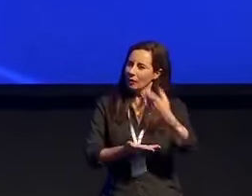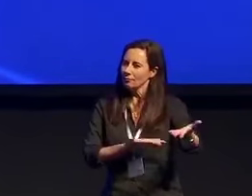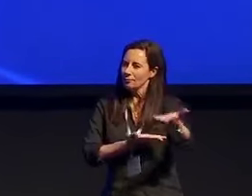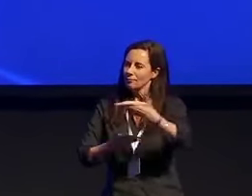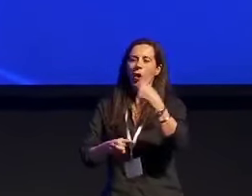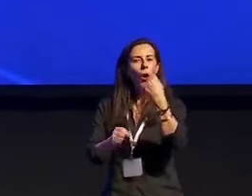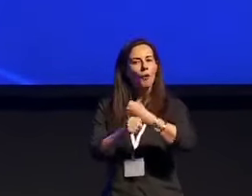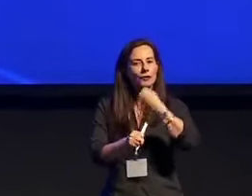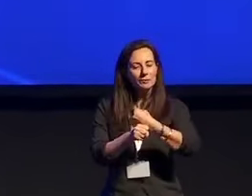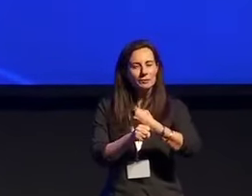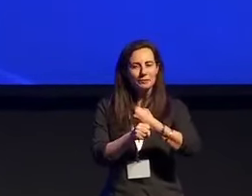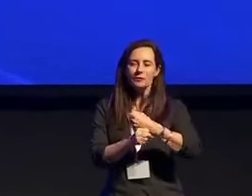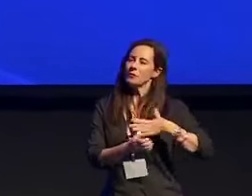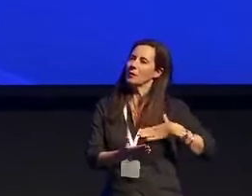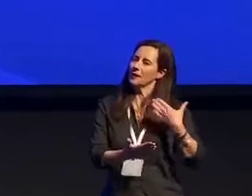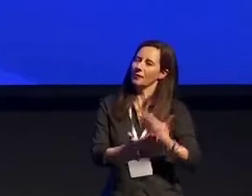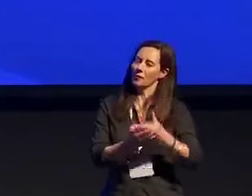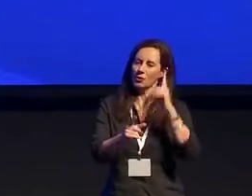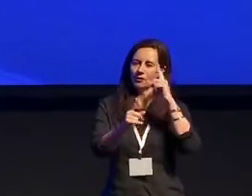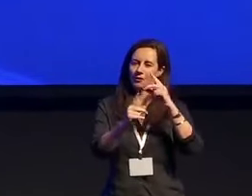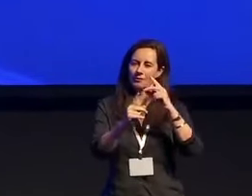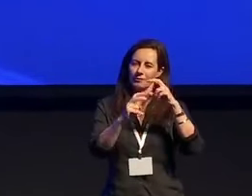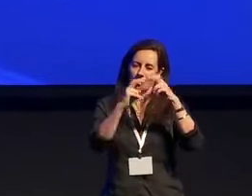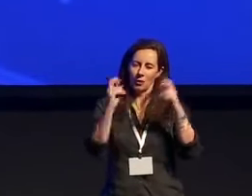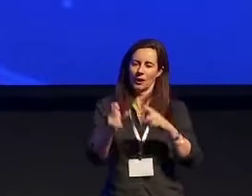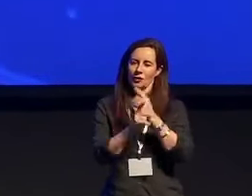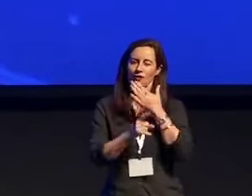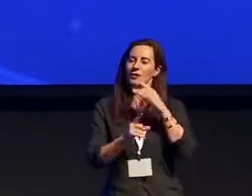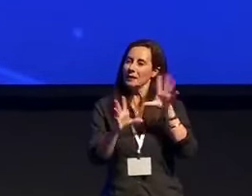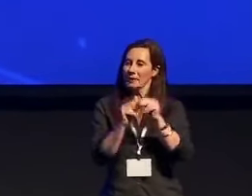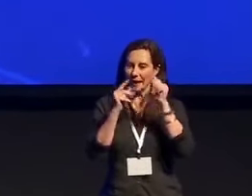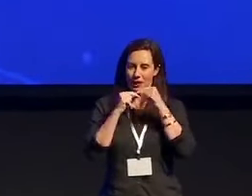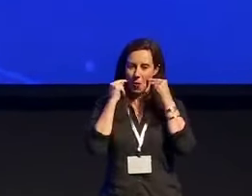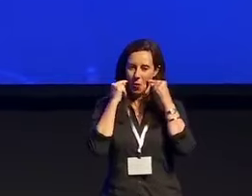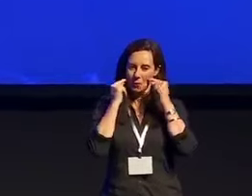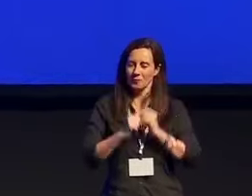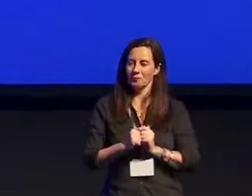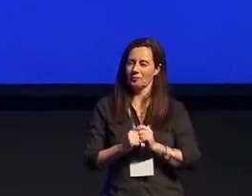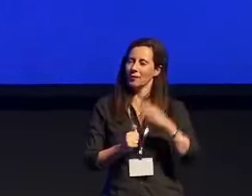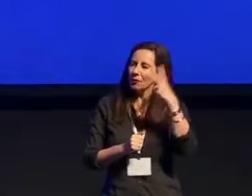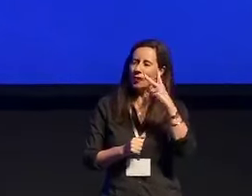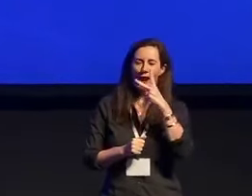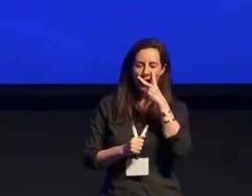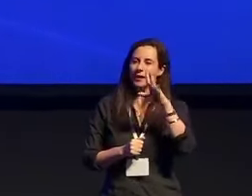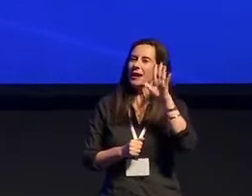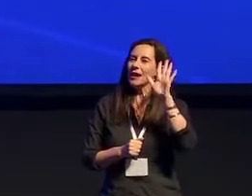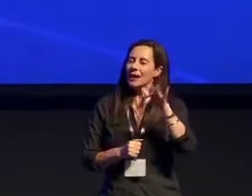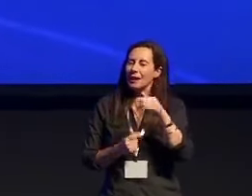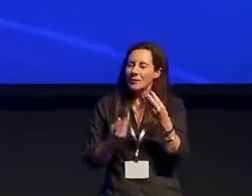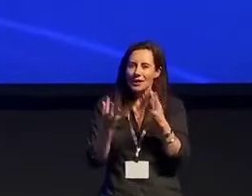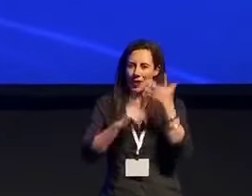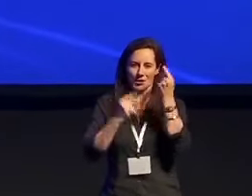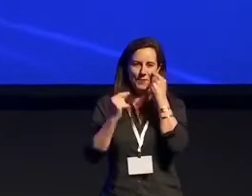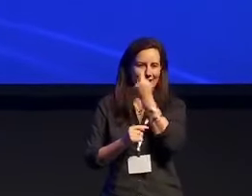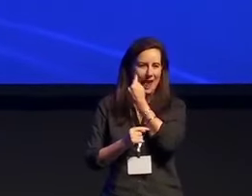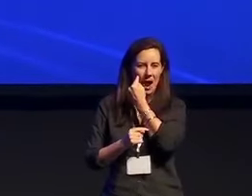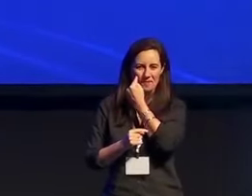פניכם עובדים ומתנדבים של עמותת נגישות ישראל בחיוך. ודאי ראיתם גם את הזיק